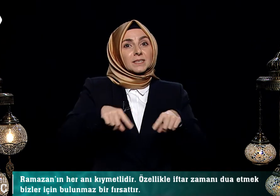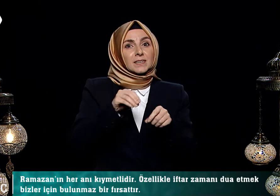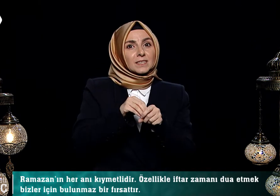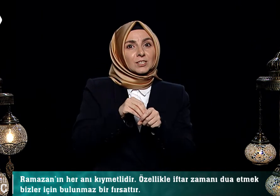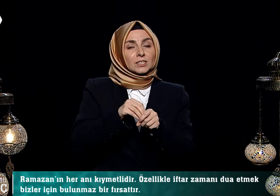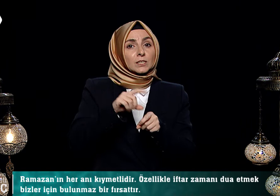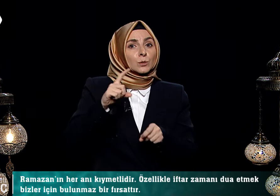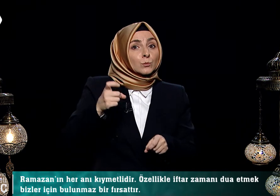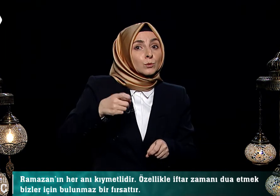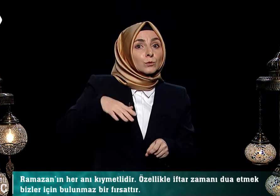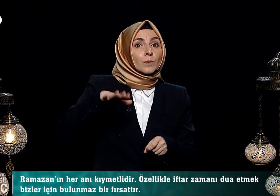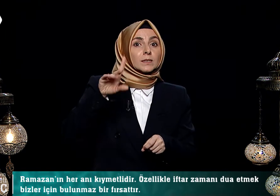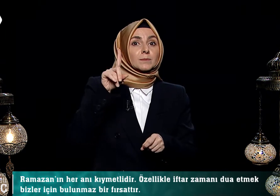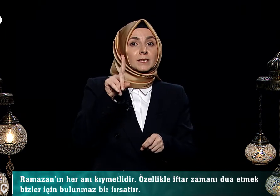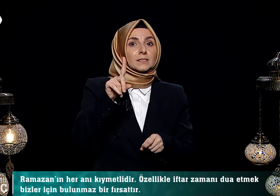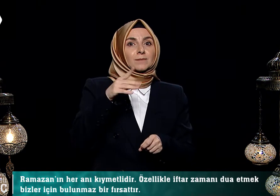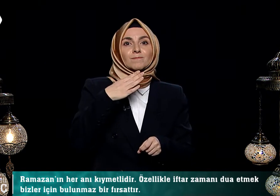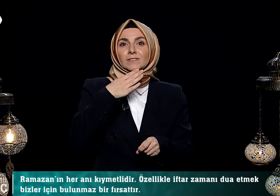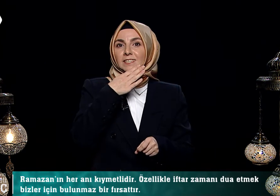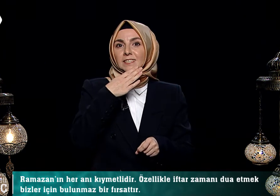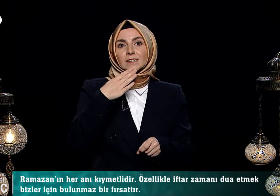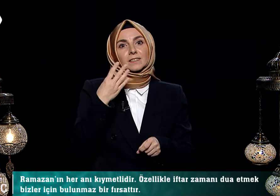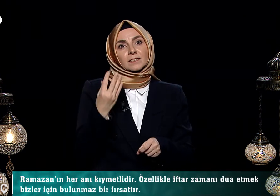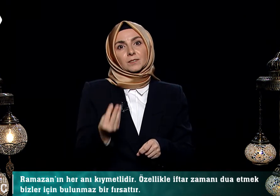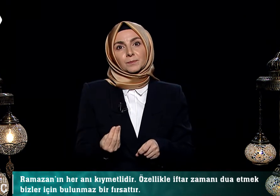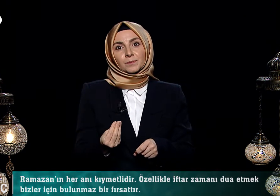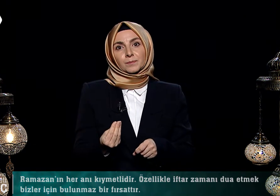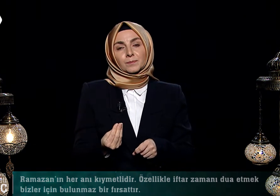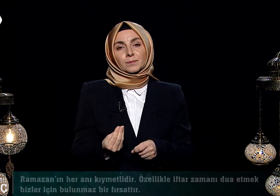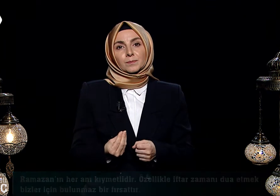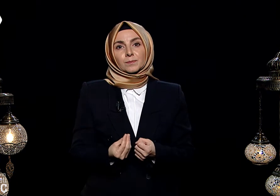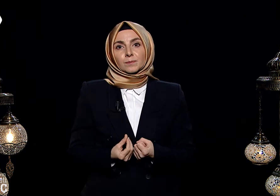bizler için bulunmaz bir fırsattır.